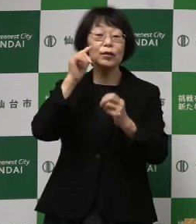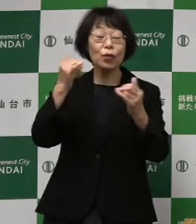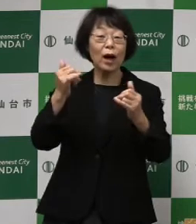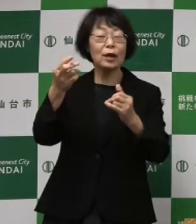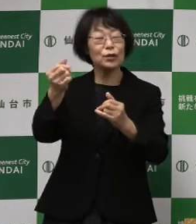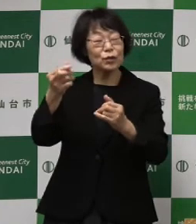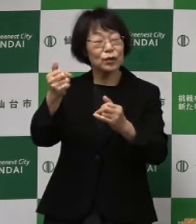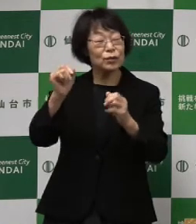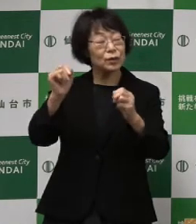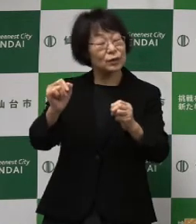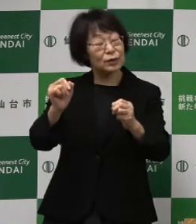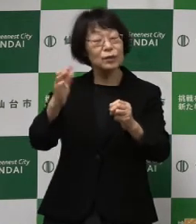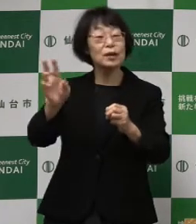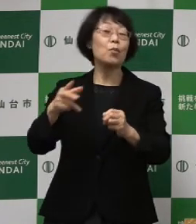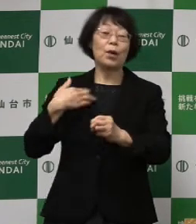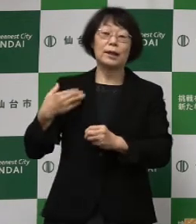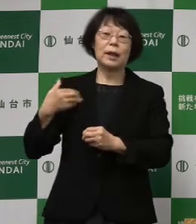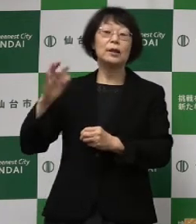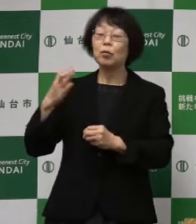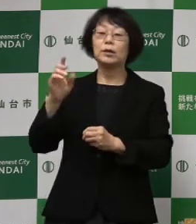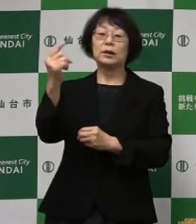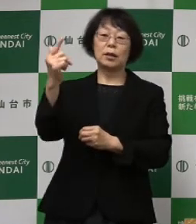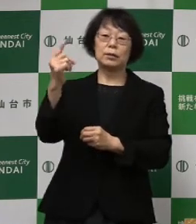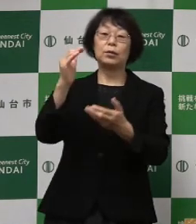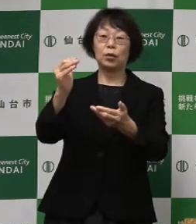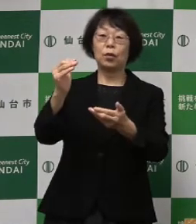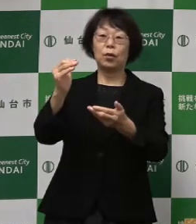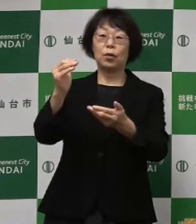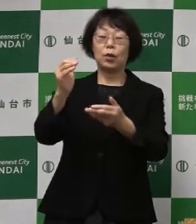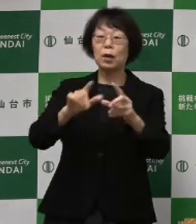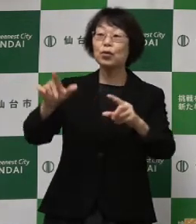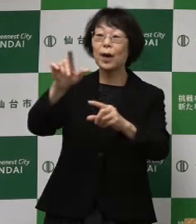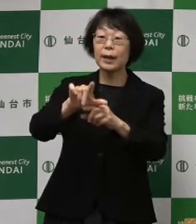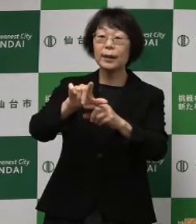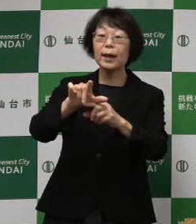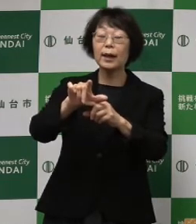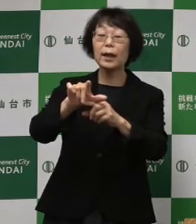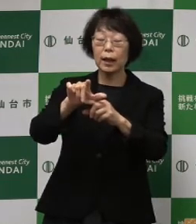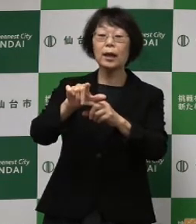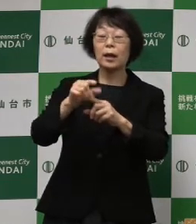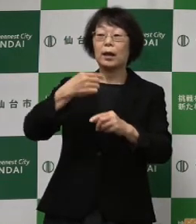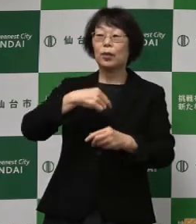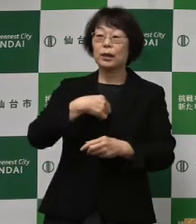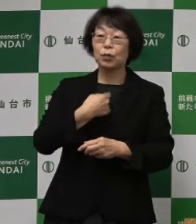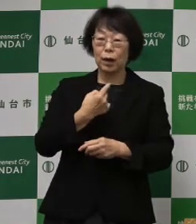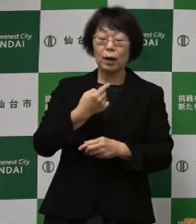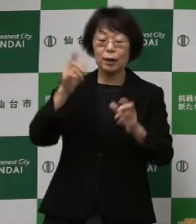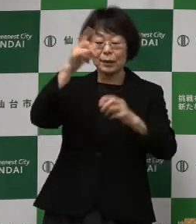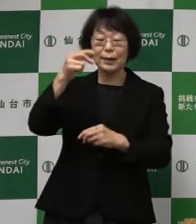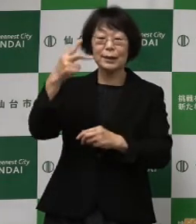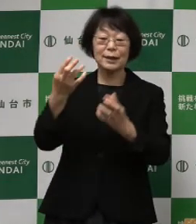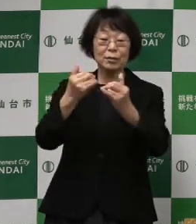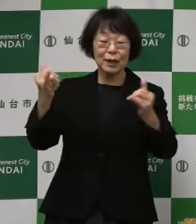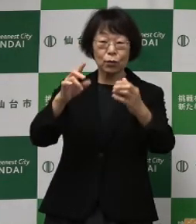ません。しかしそうではないということと、加えてもとより私自身は、仙台市民